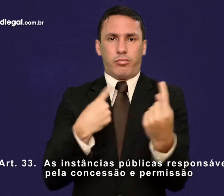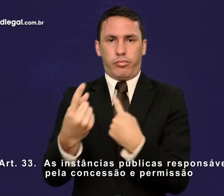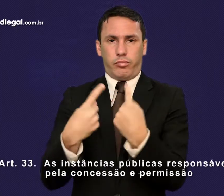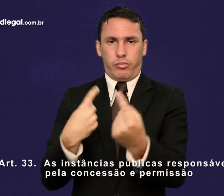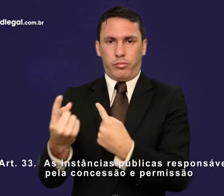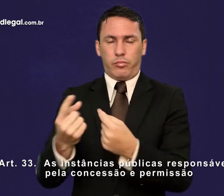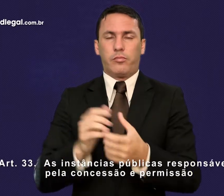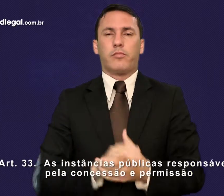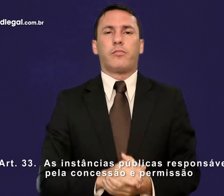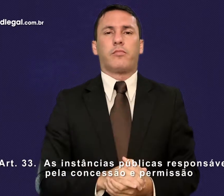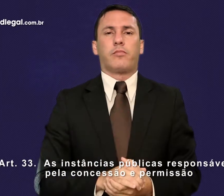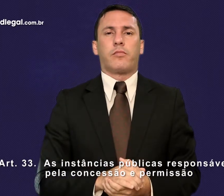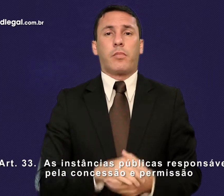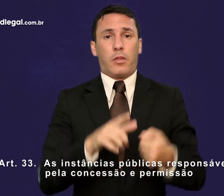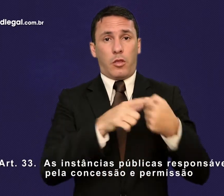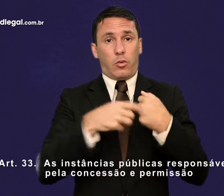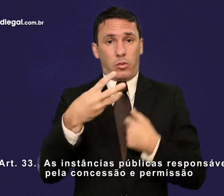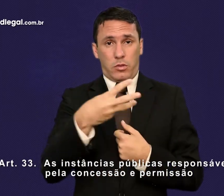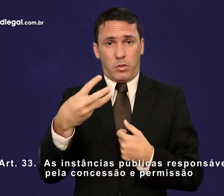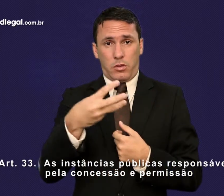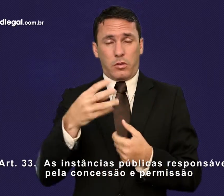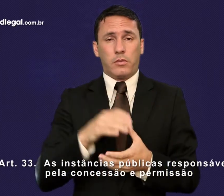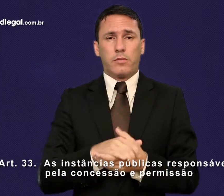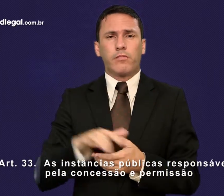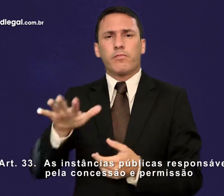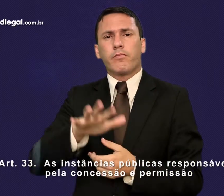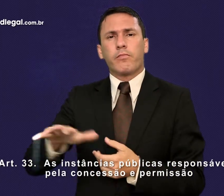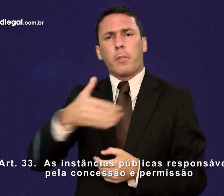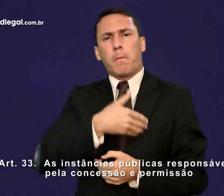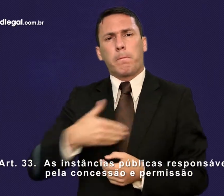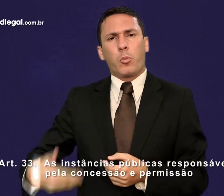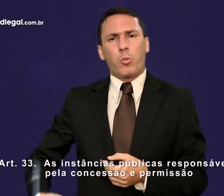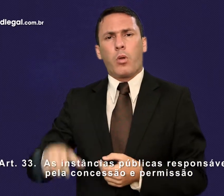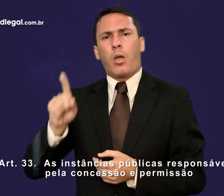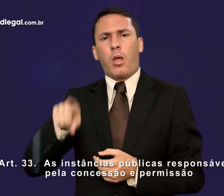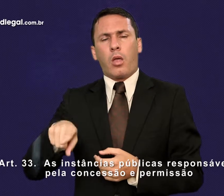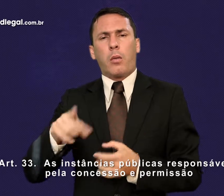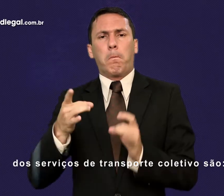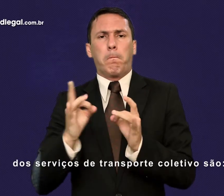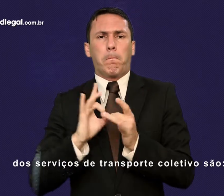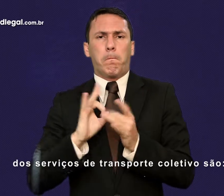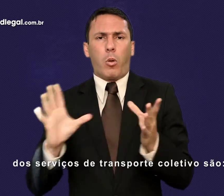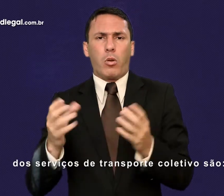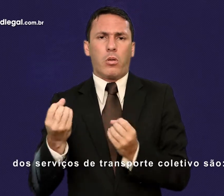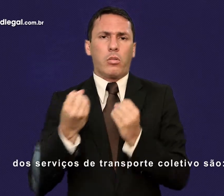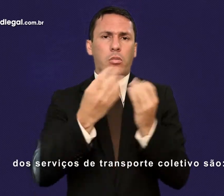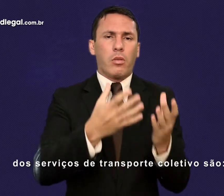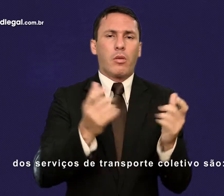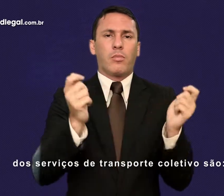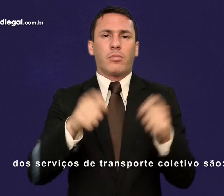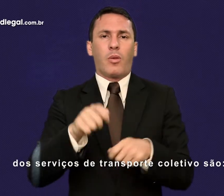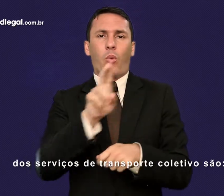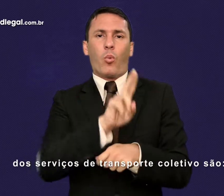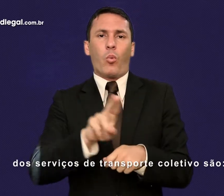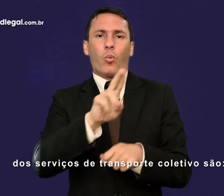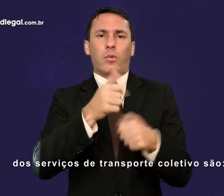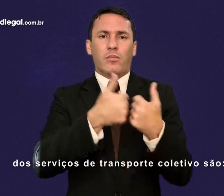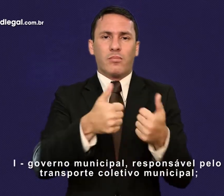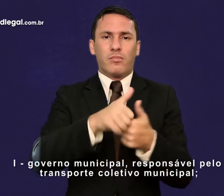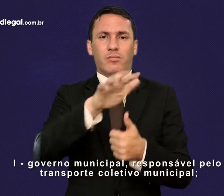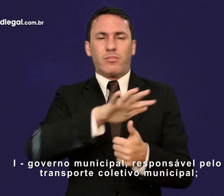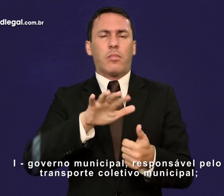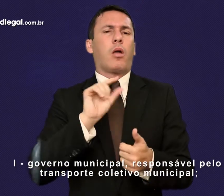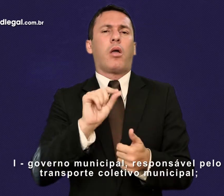Artigo 33. As instâncias públicas responsáveis pela concessão e permissão dos serviços de transporte coletivo